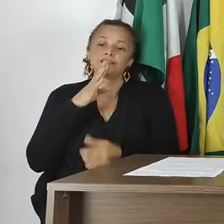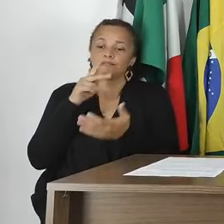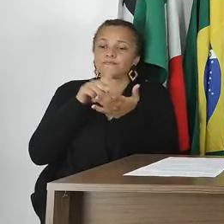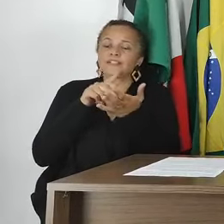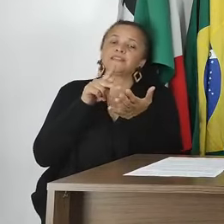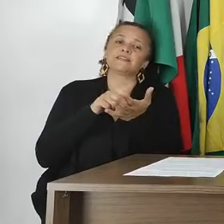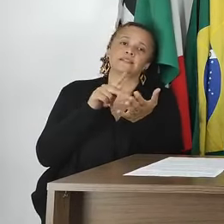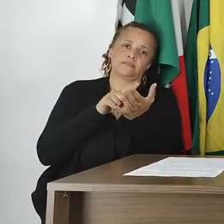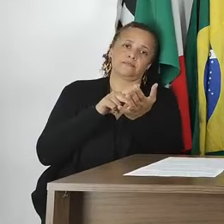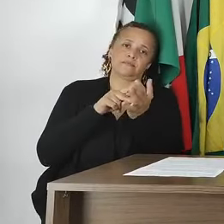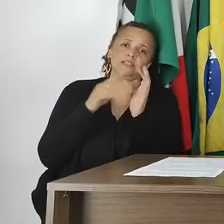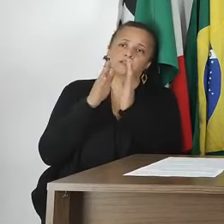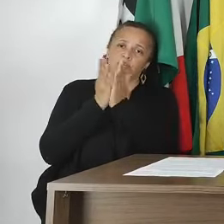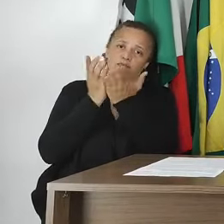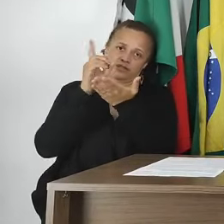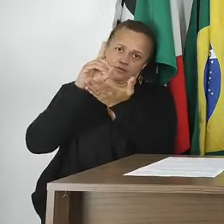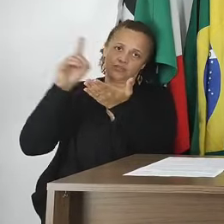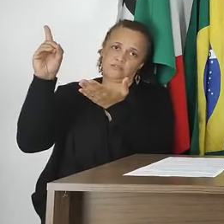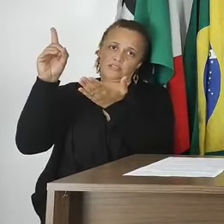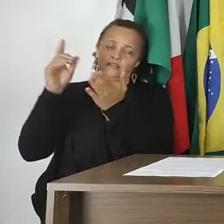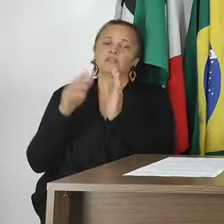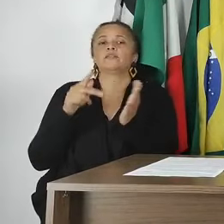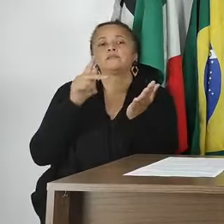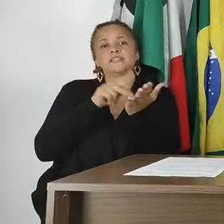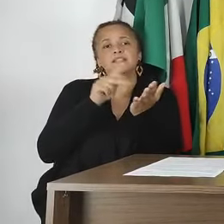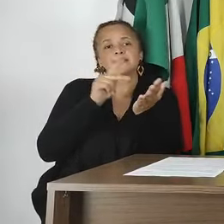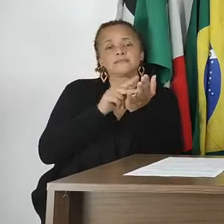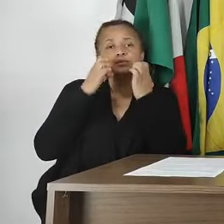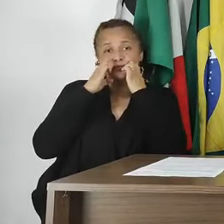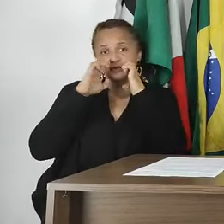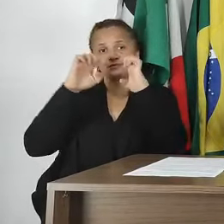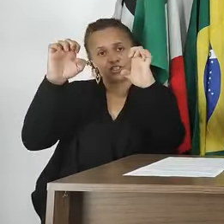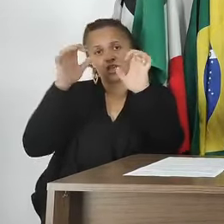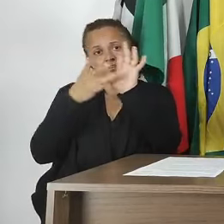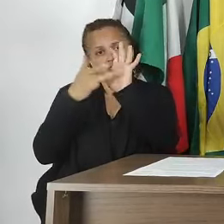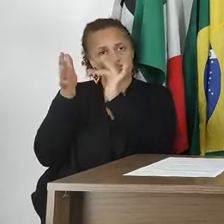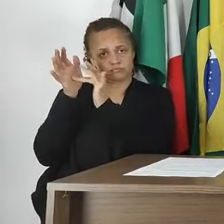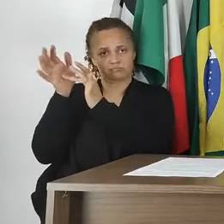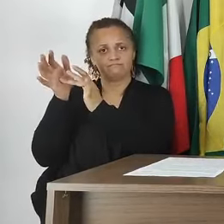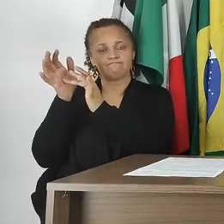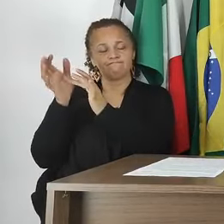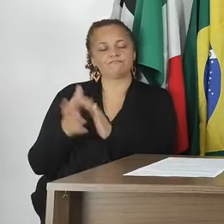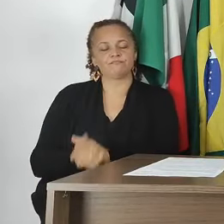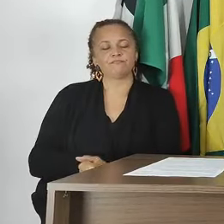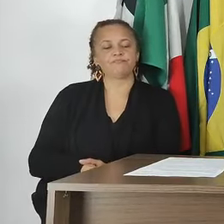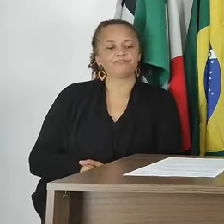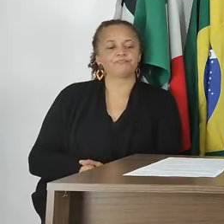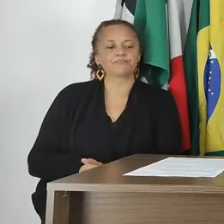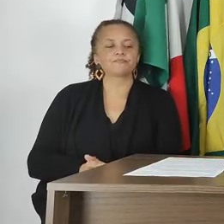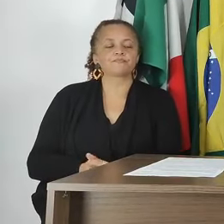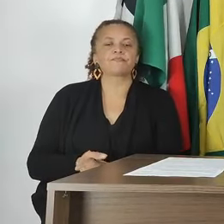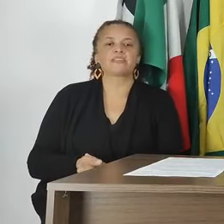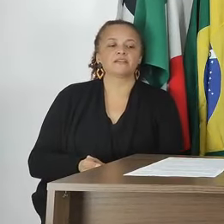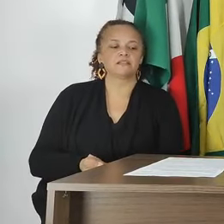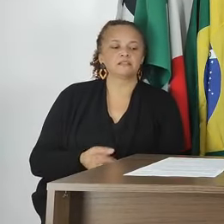verdadeiro Evangelho de Cristo. Então, dentro dessa nossa missão, dessa nossa